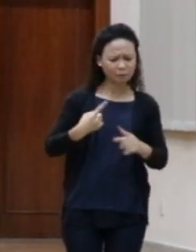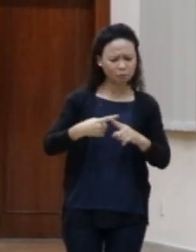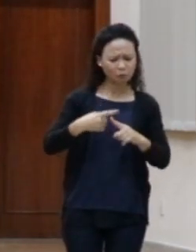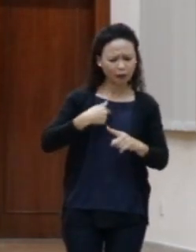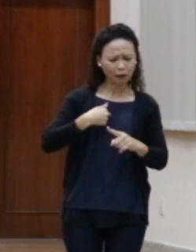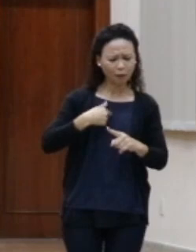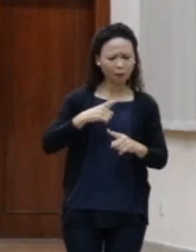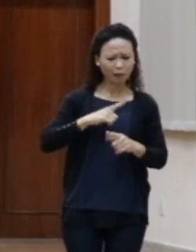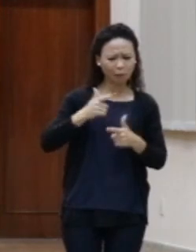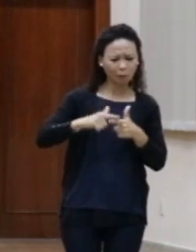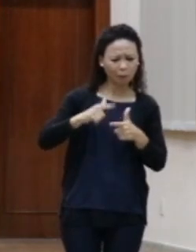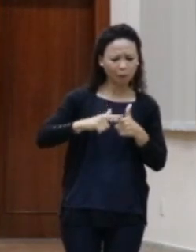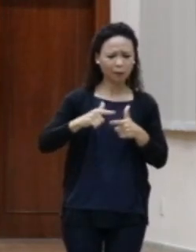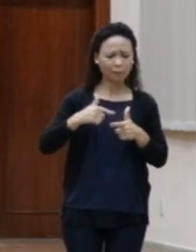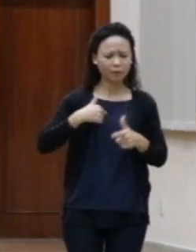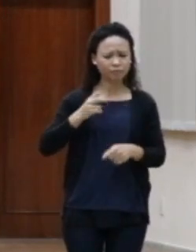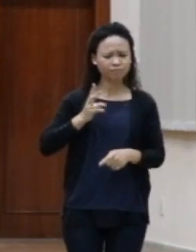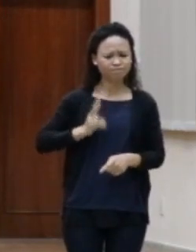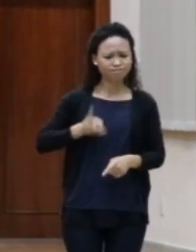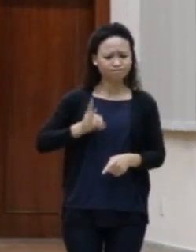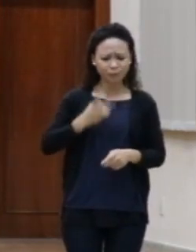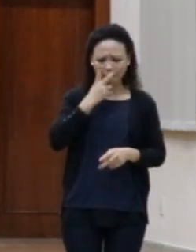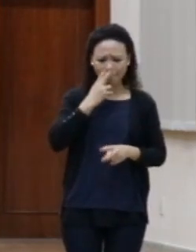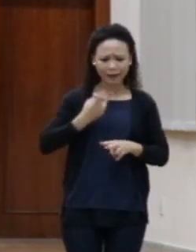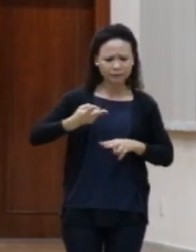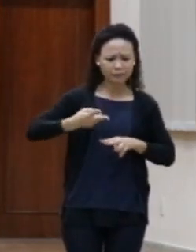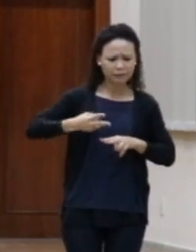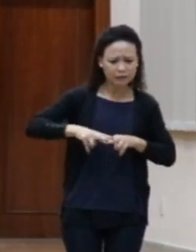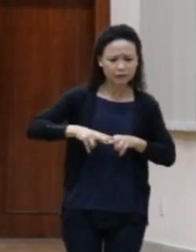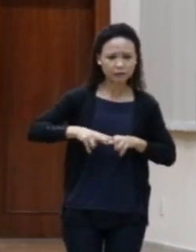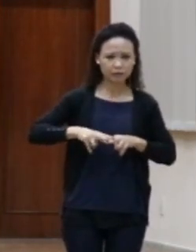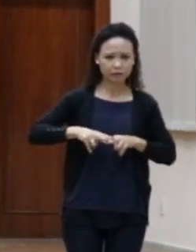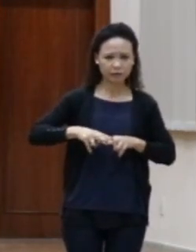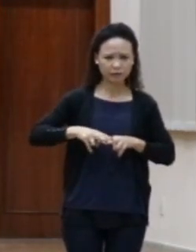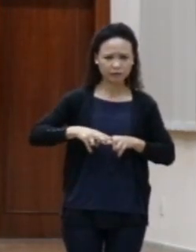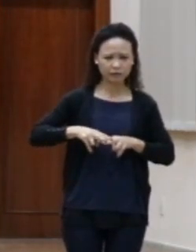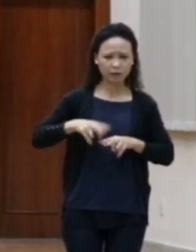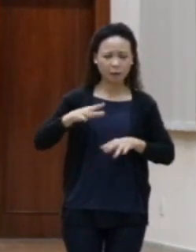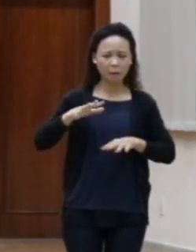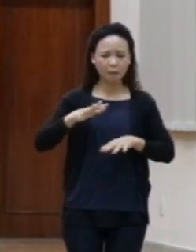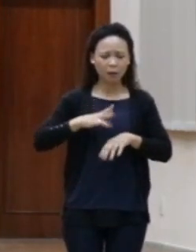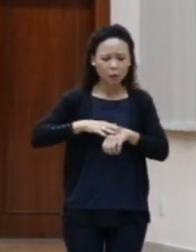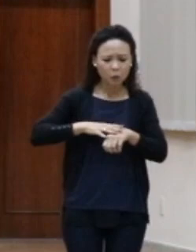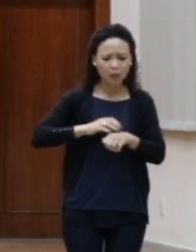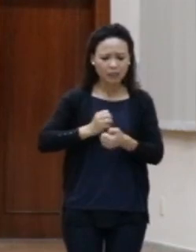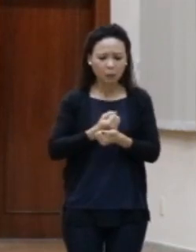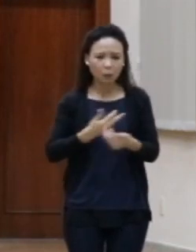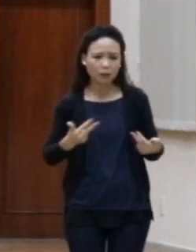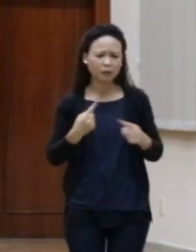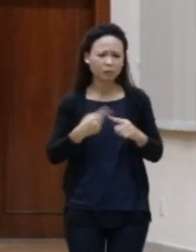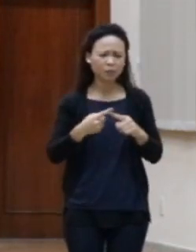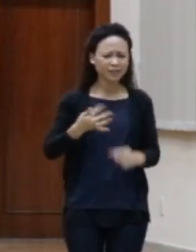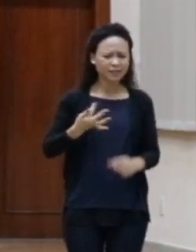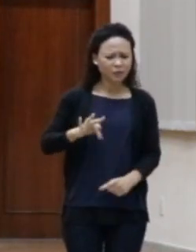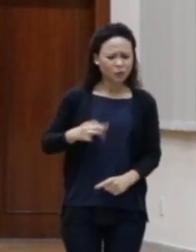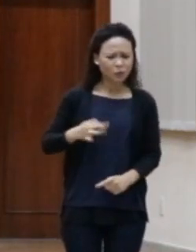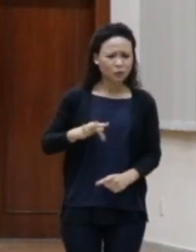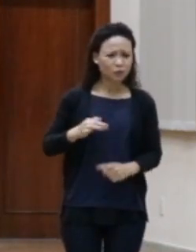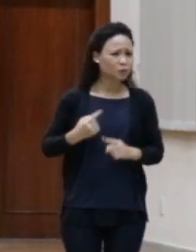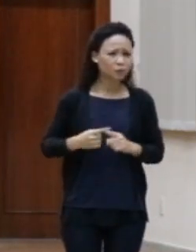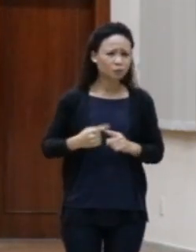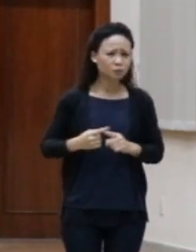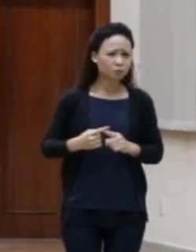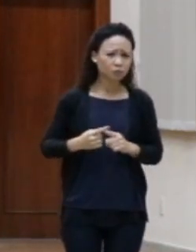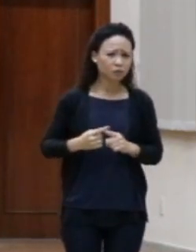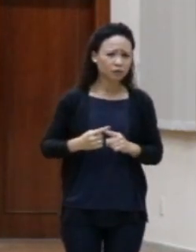vida com essa enfermidade? Por que dói tanto? Por que sermos afligidos